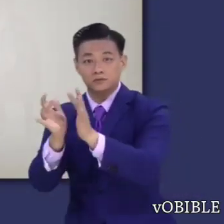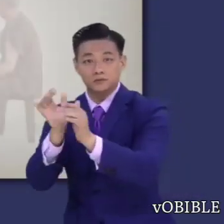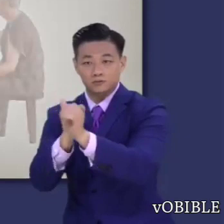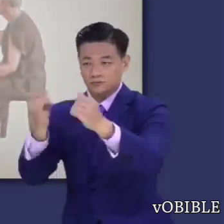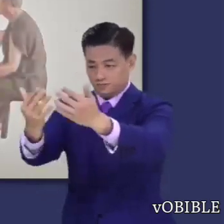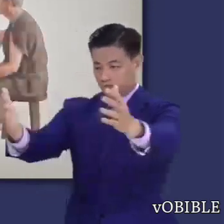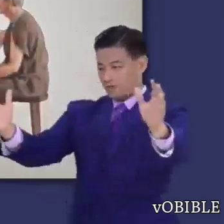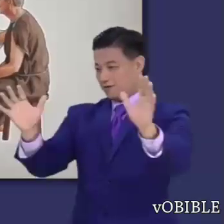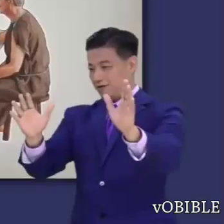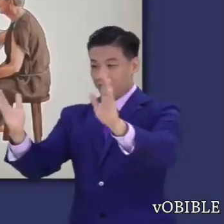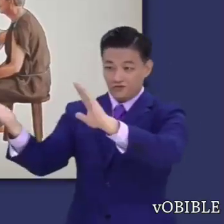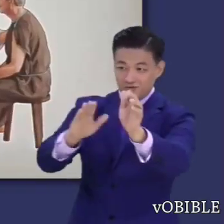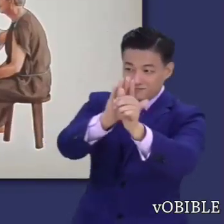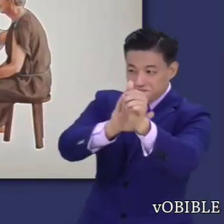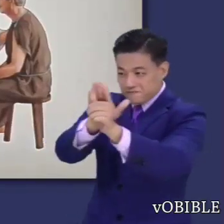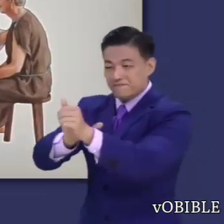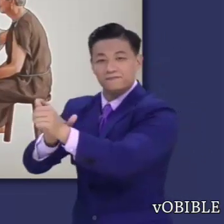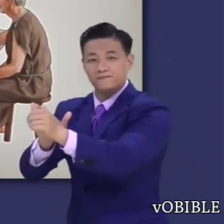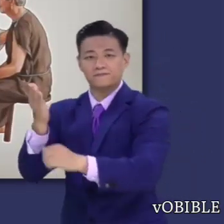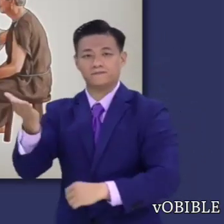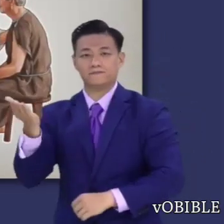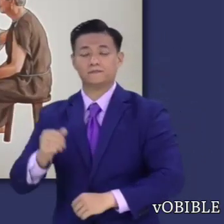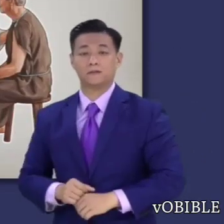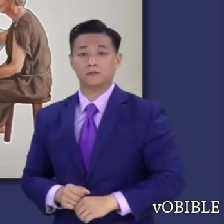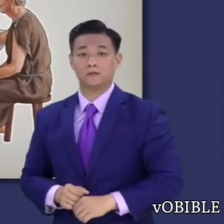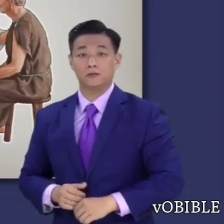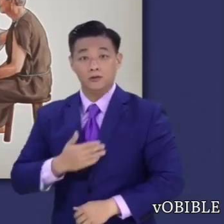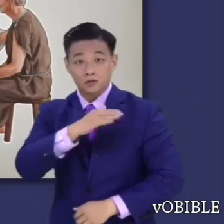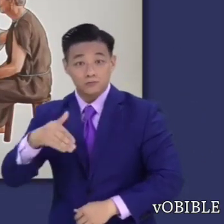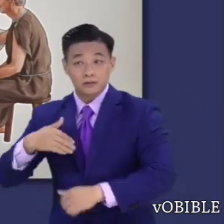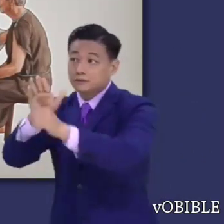例如，约翰再次提到，基督徒要彼此相爱。